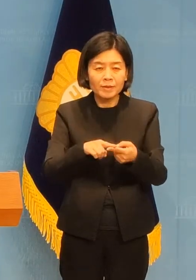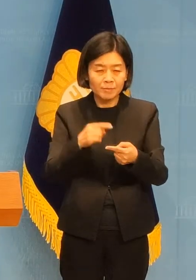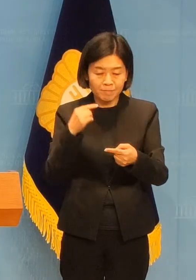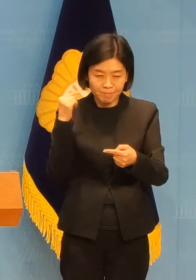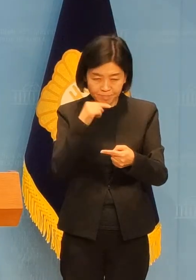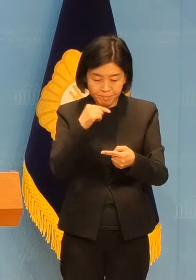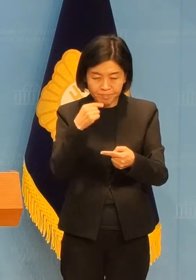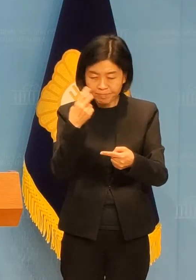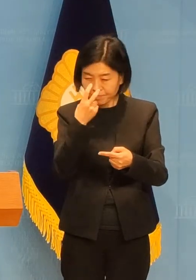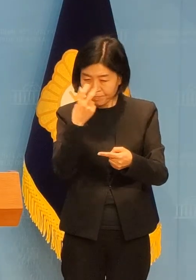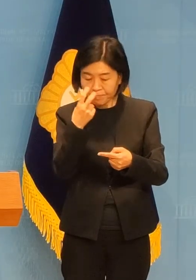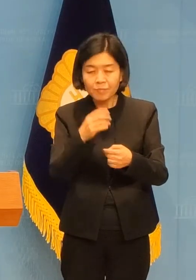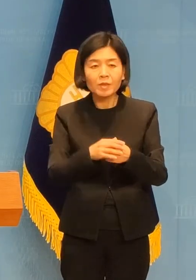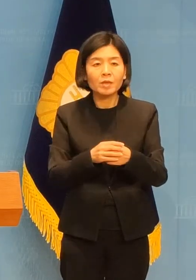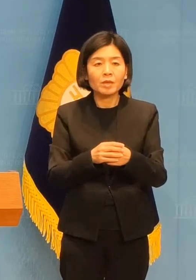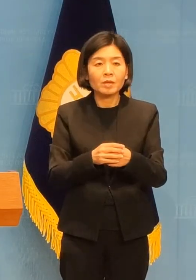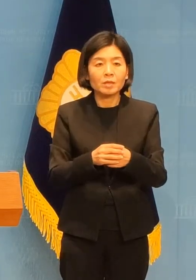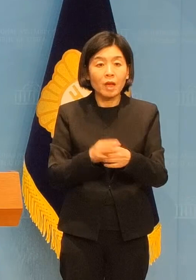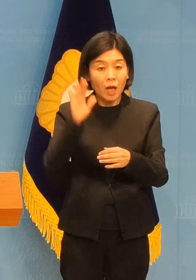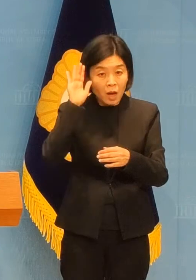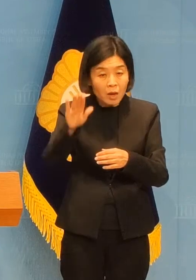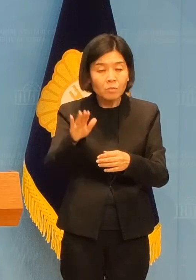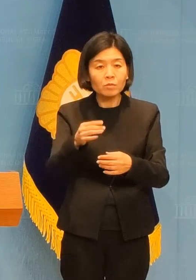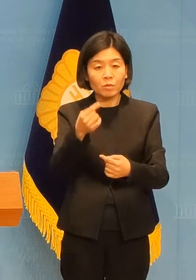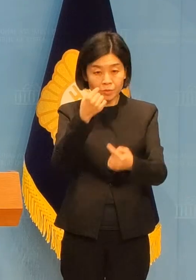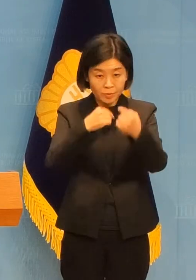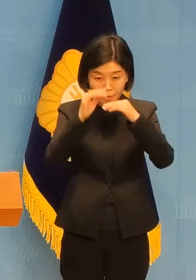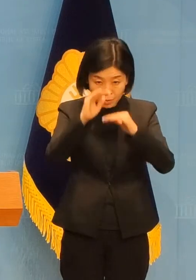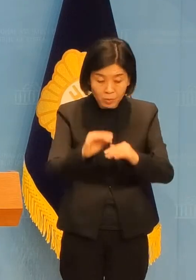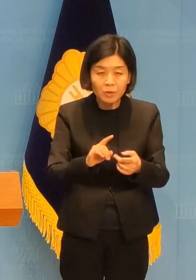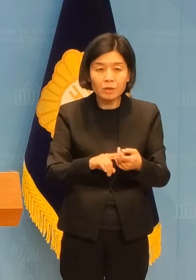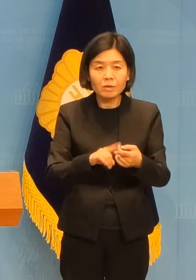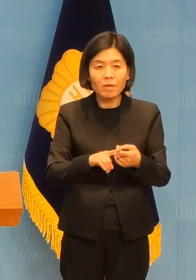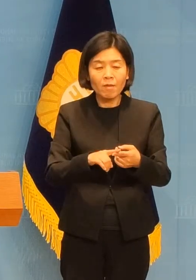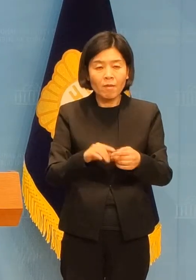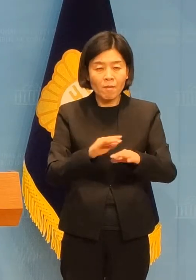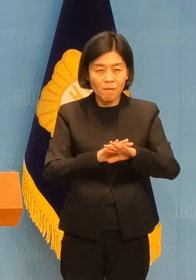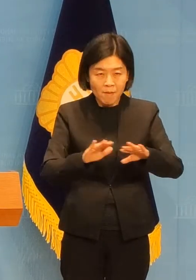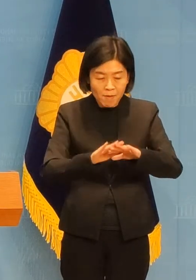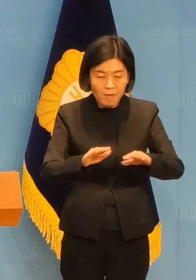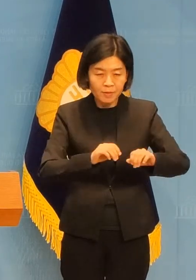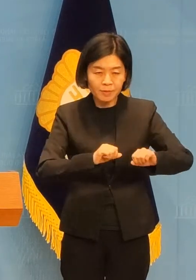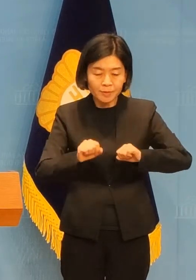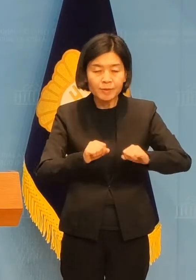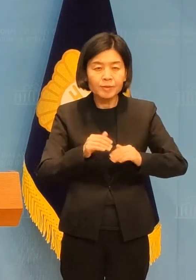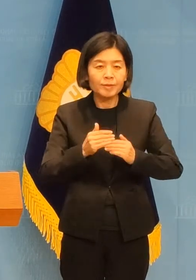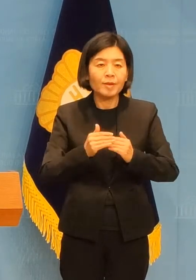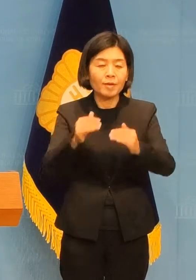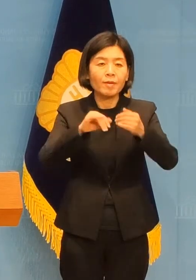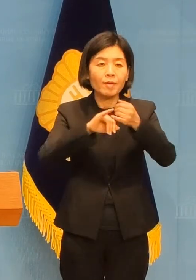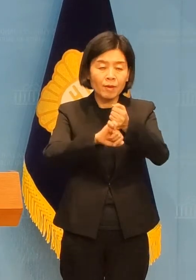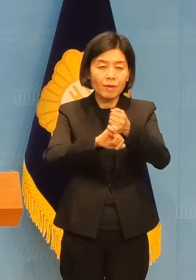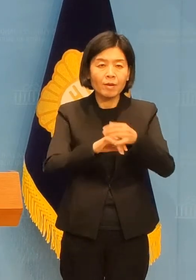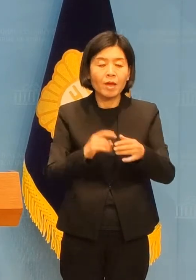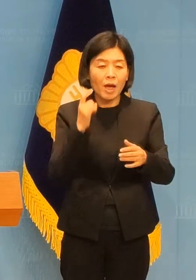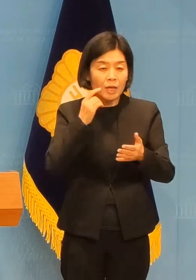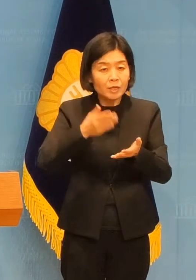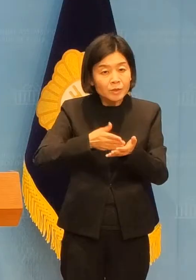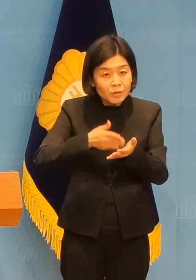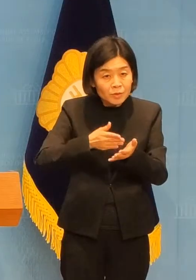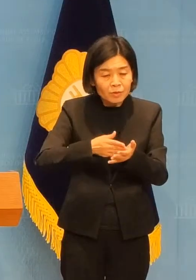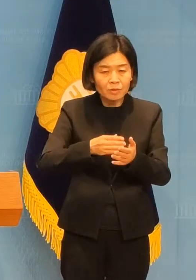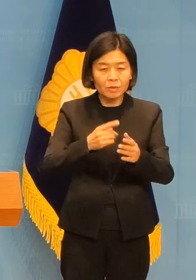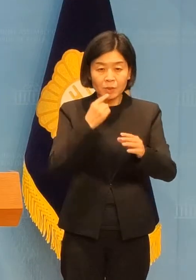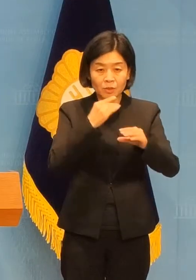나가겠습니다. 민주파출소 또한 변화하는 환경에 맞춰 더 정교하고 체계적인 대응 시스템을 구축하겠습니다. 가짜 뉴스로